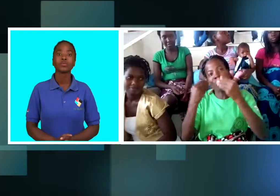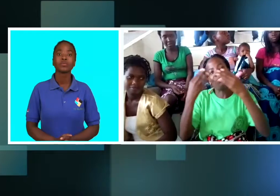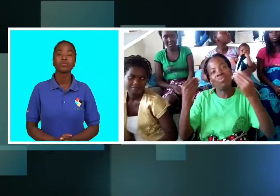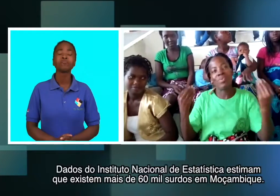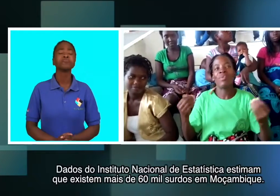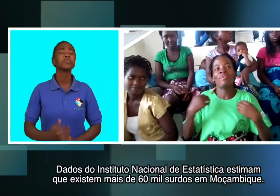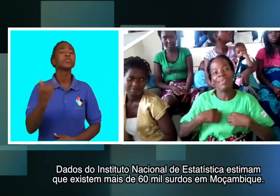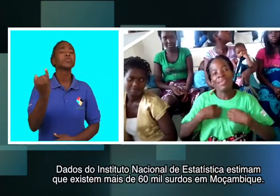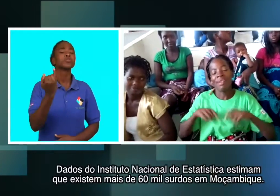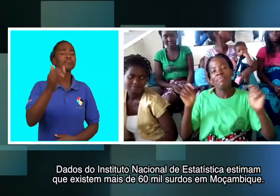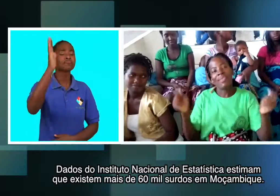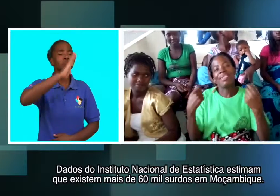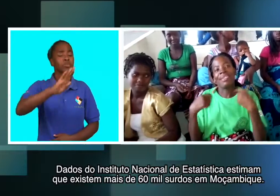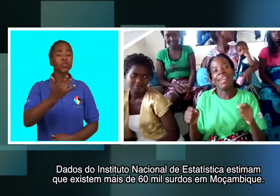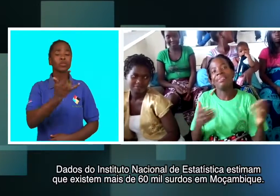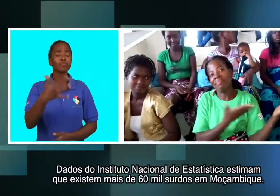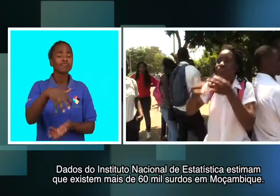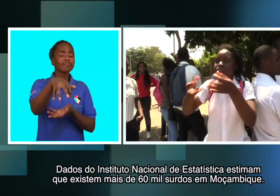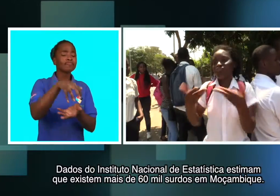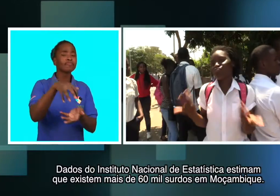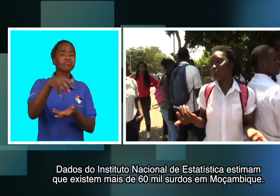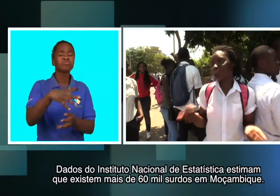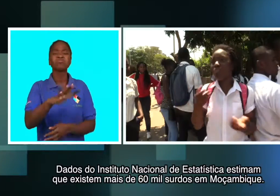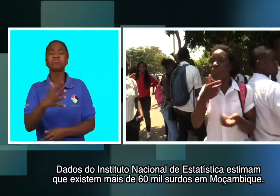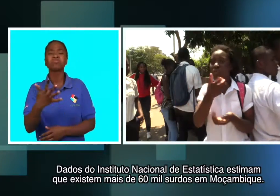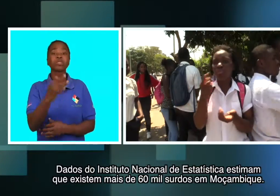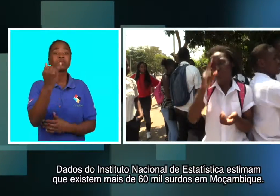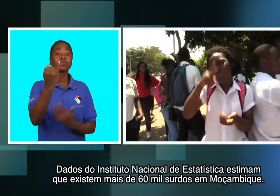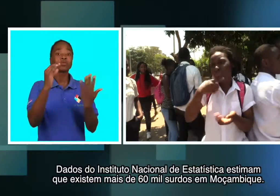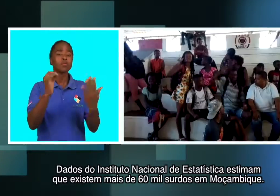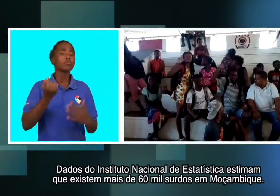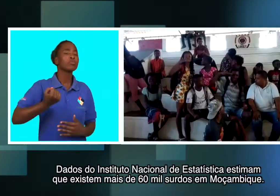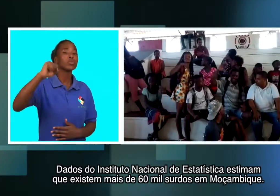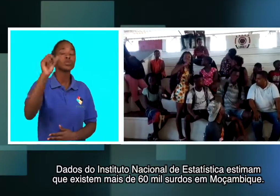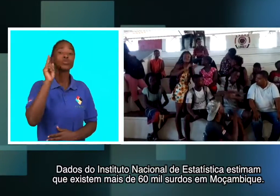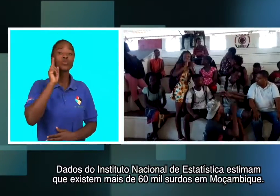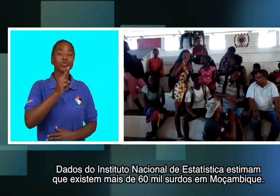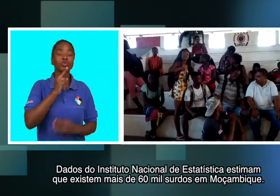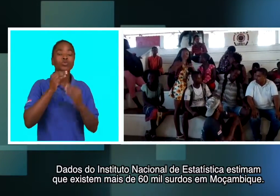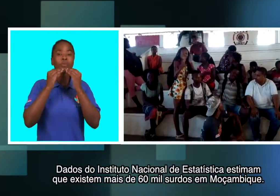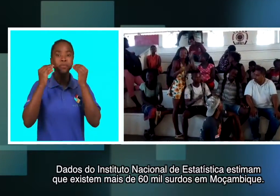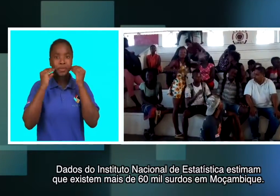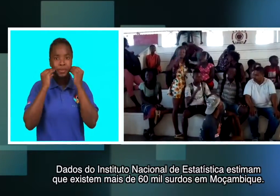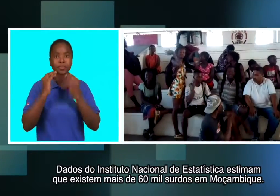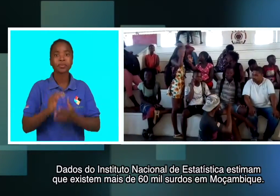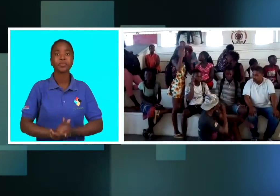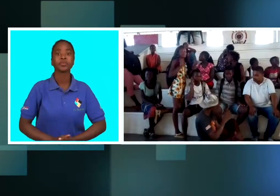Dados do Instituto Nacional de Estatística estimam que existem mais de 60 mil surdos em Moçambique.